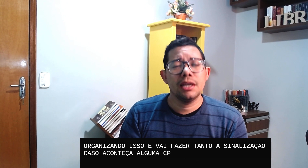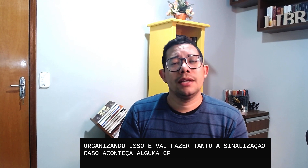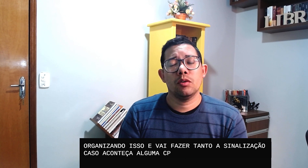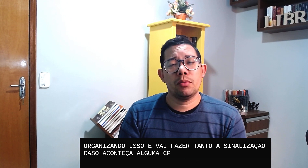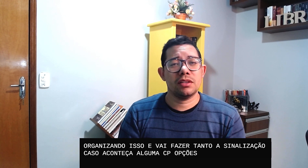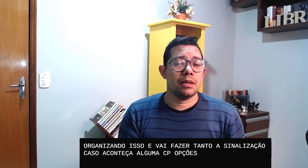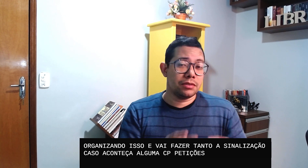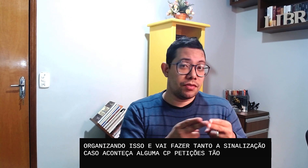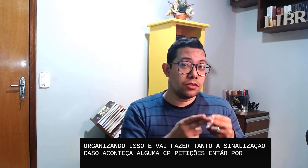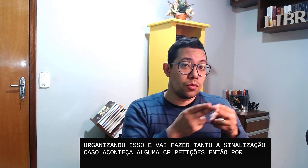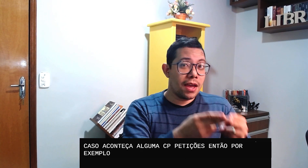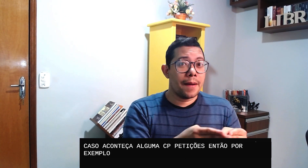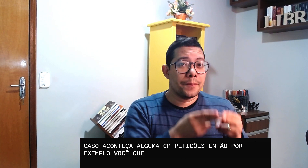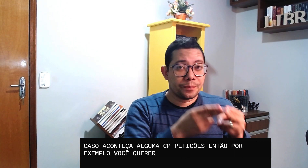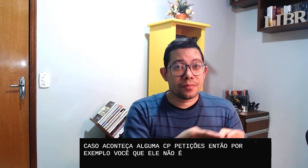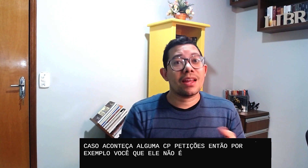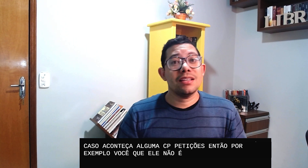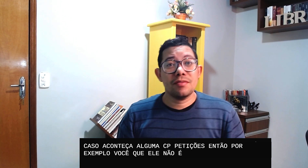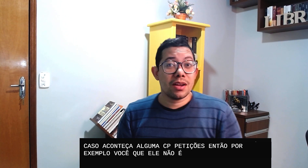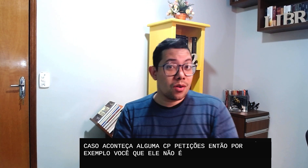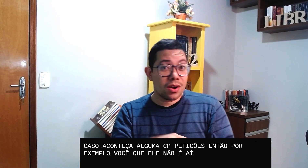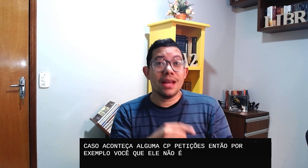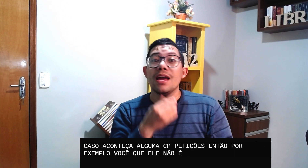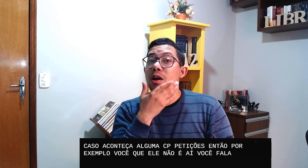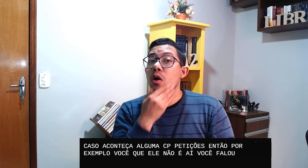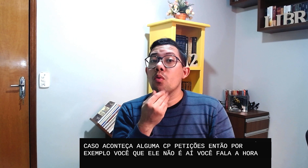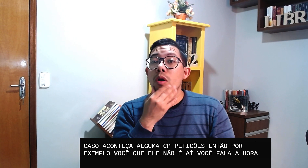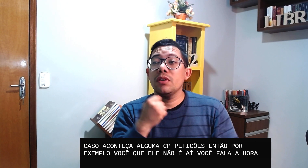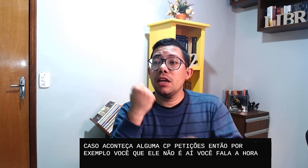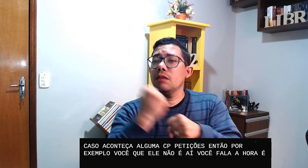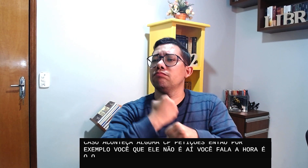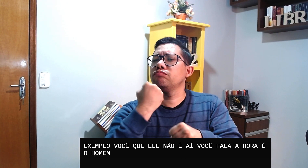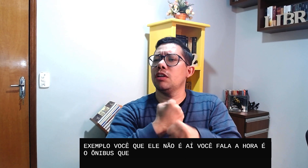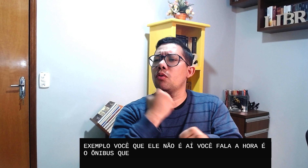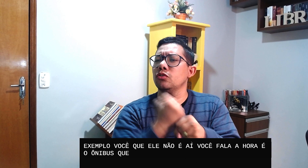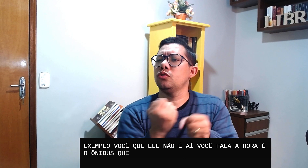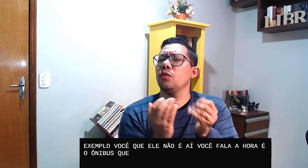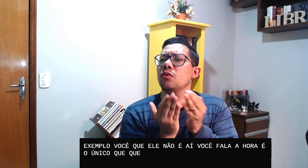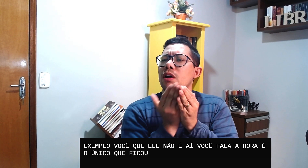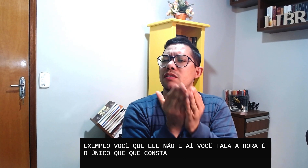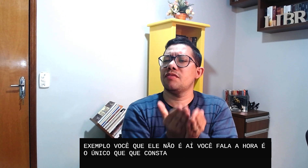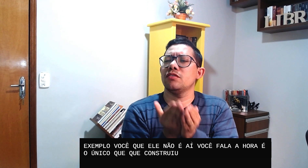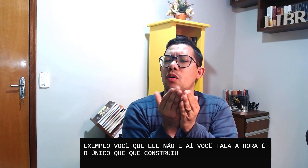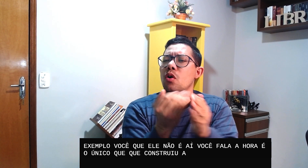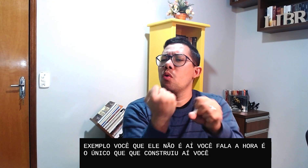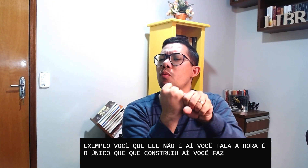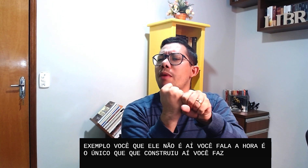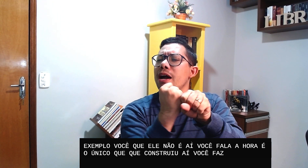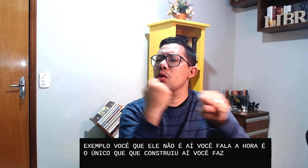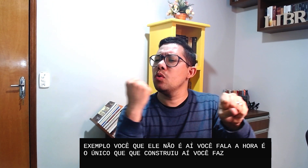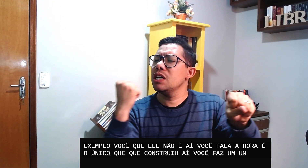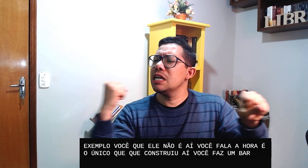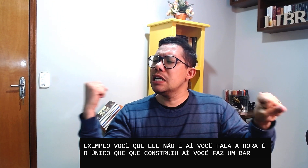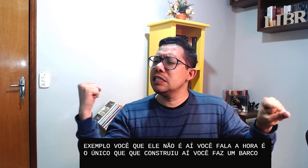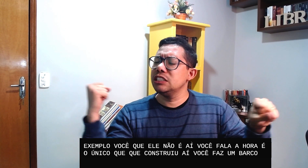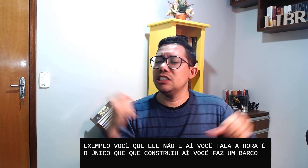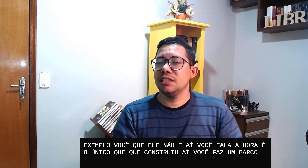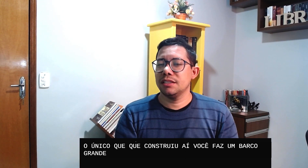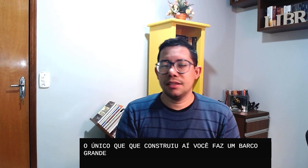Então, por exemplo, você fez Noé, aí você fala, olha, é o homem que construiu, aí você faz, ó, um barco grande,